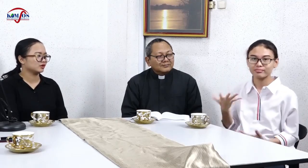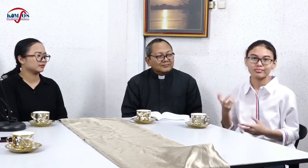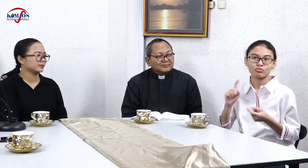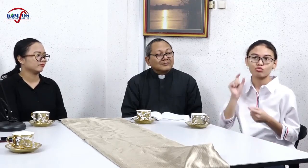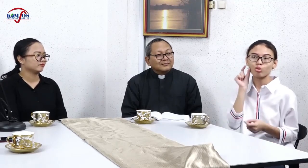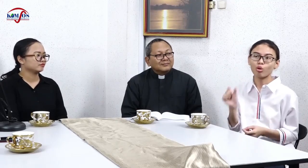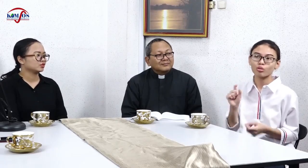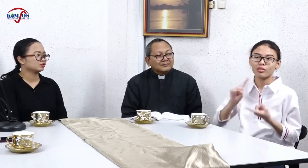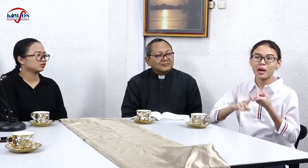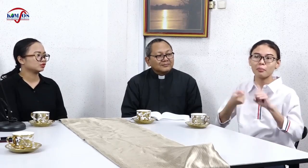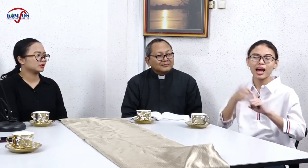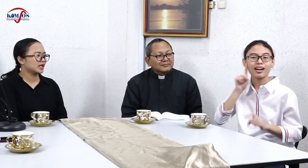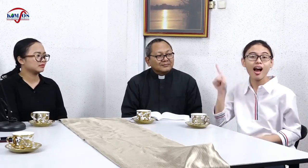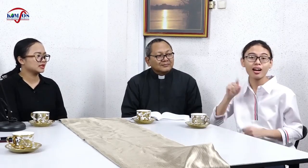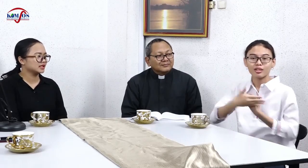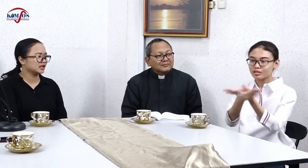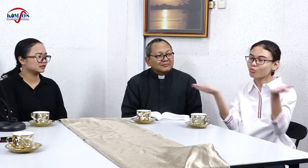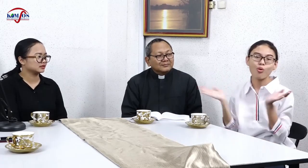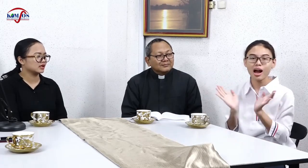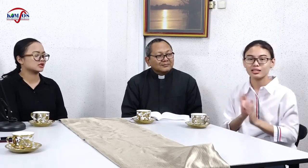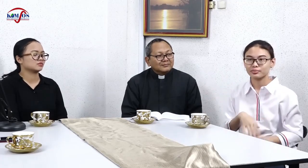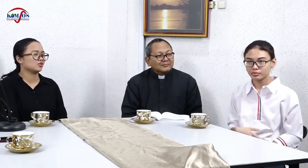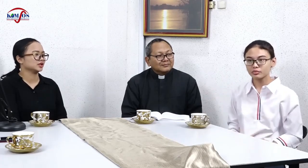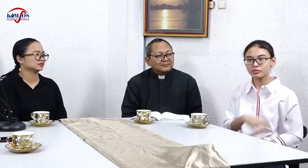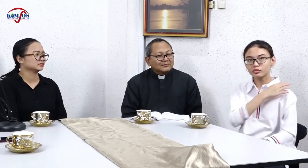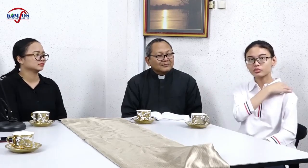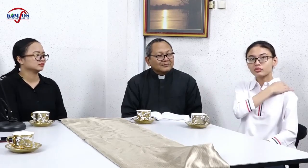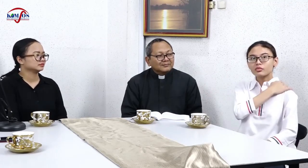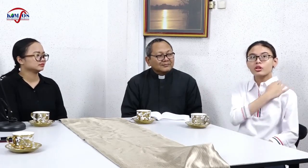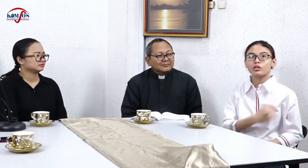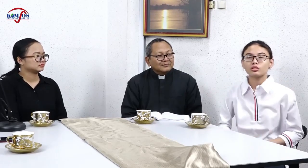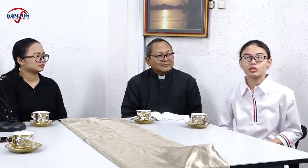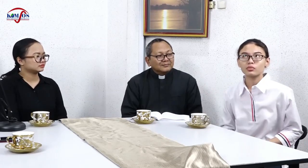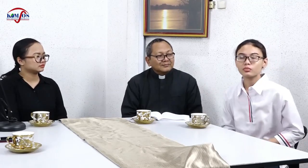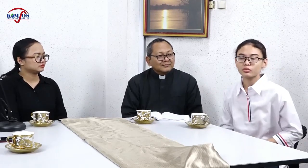Romo untuk teman-teman dengar dan semua